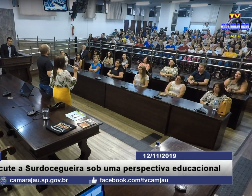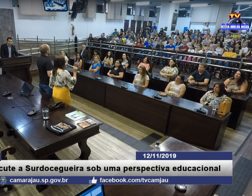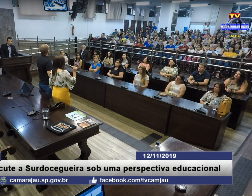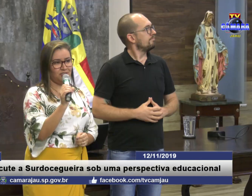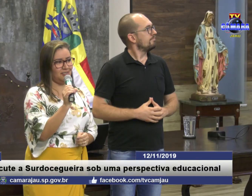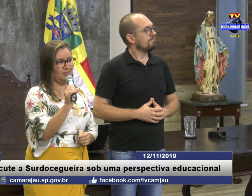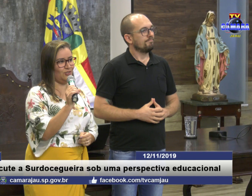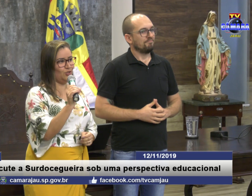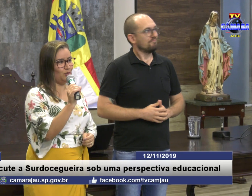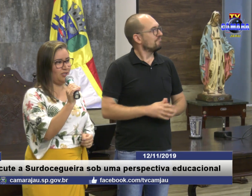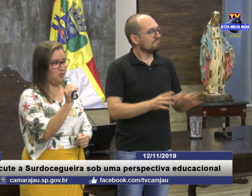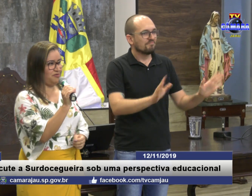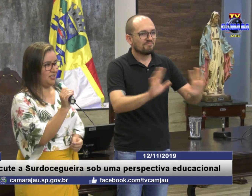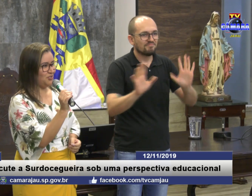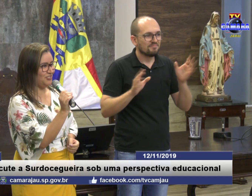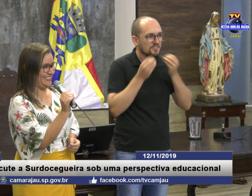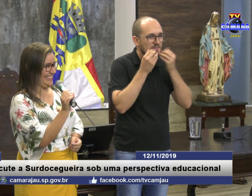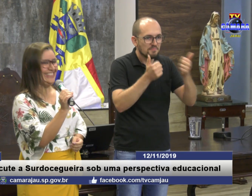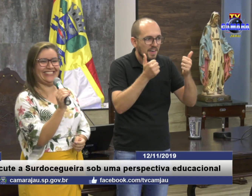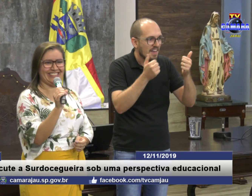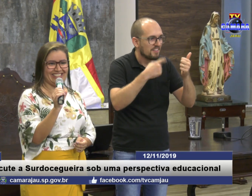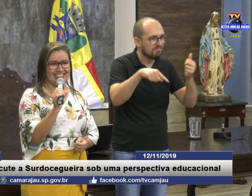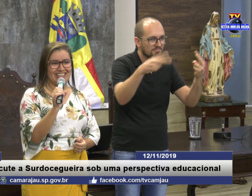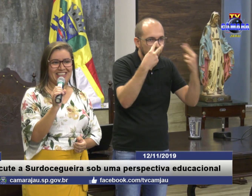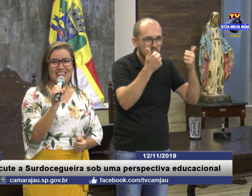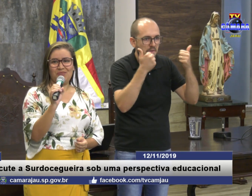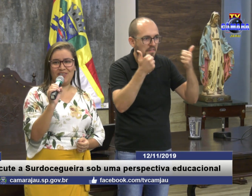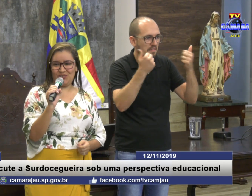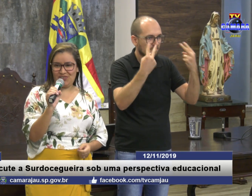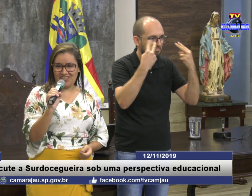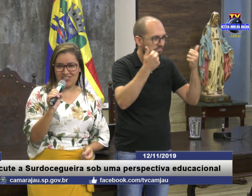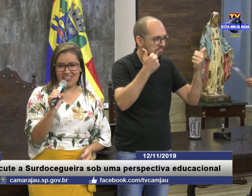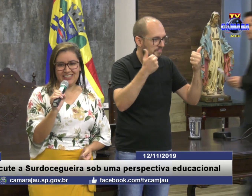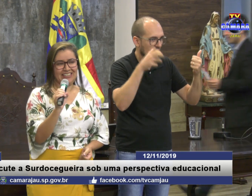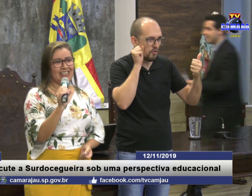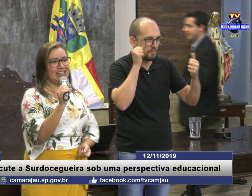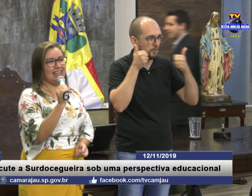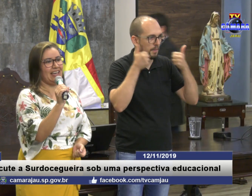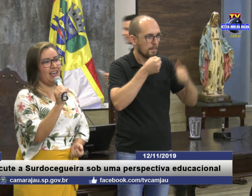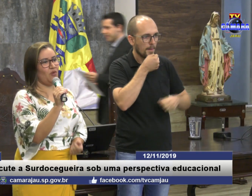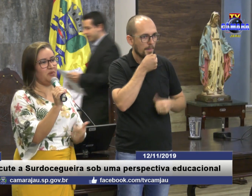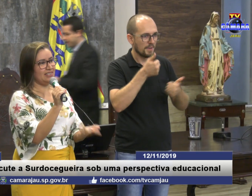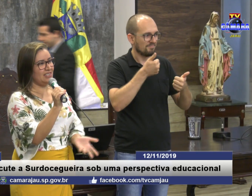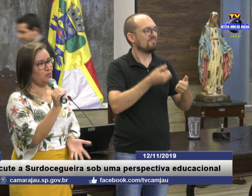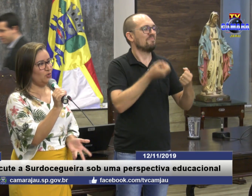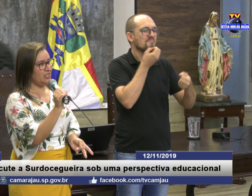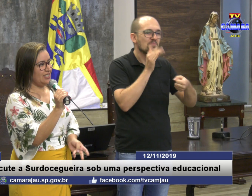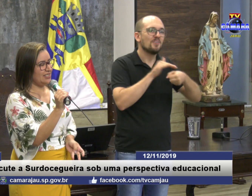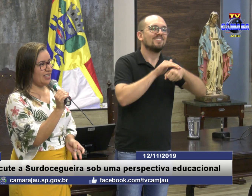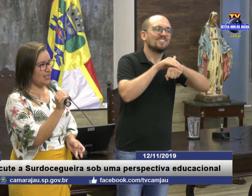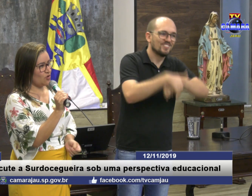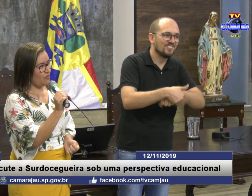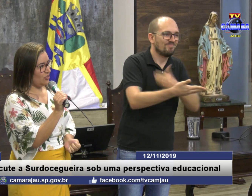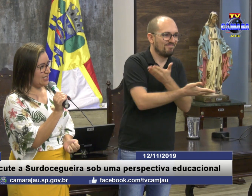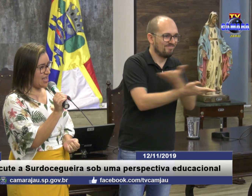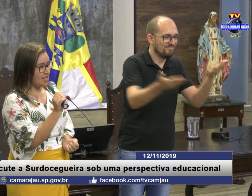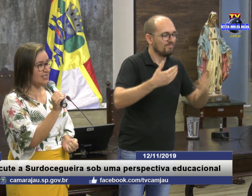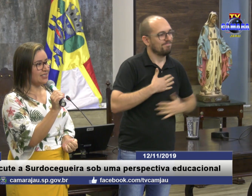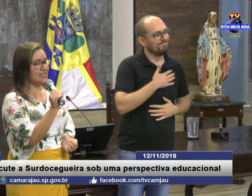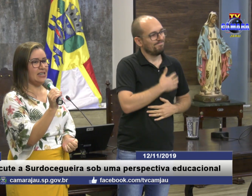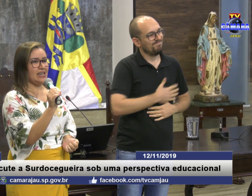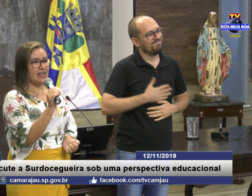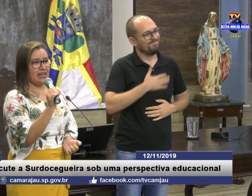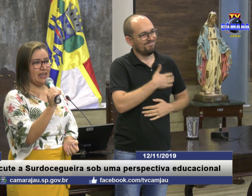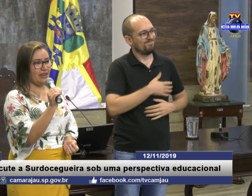Oi, gente. Todo mundo está me ouvindo? Boa noite. É um prazer muito grande estar aqui com